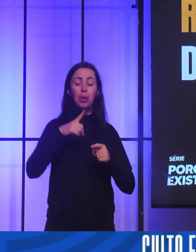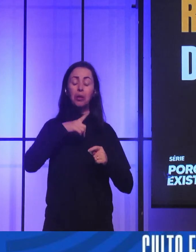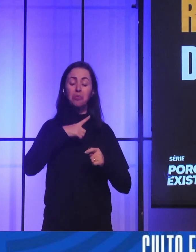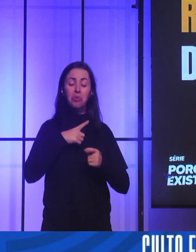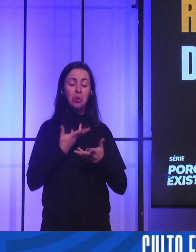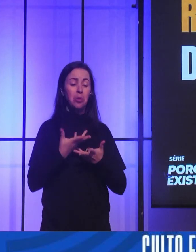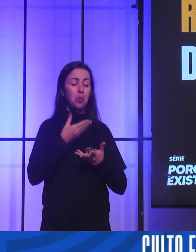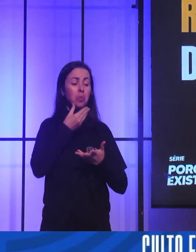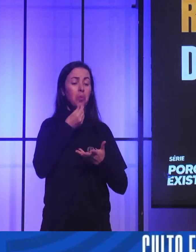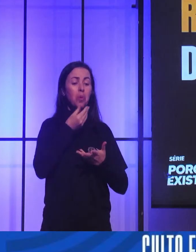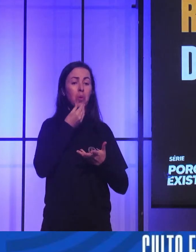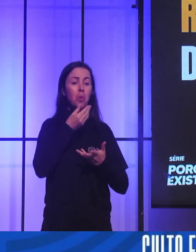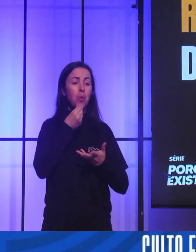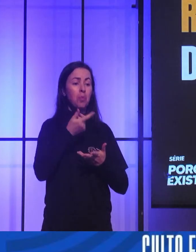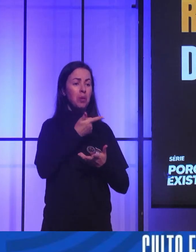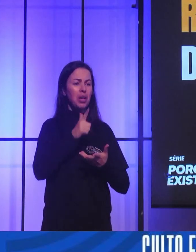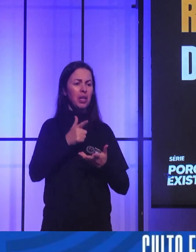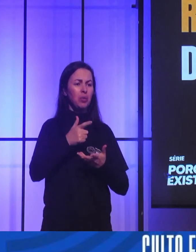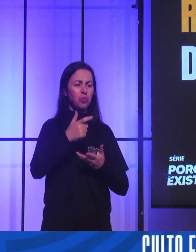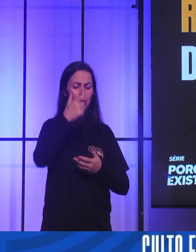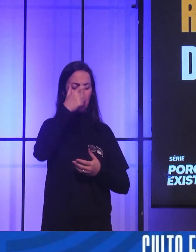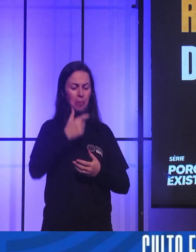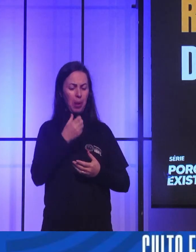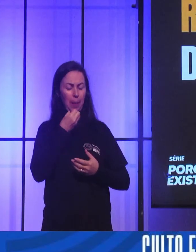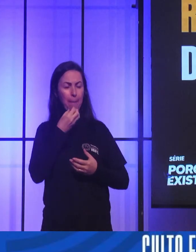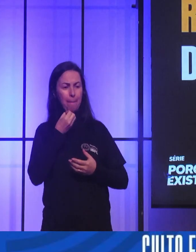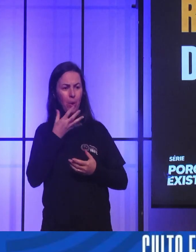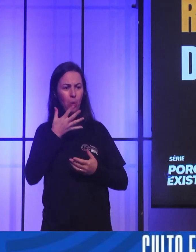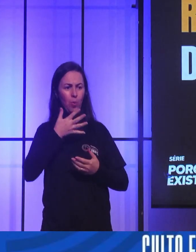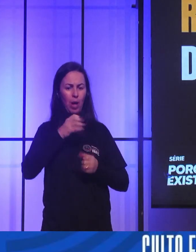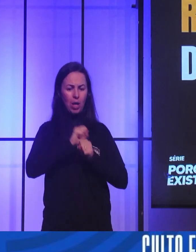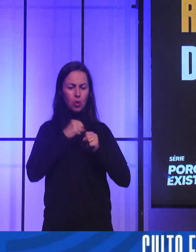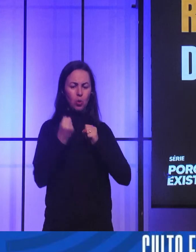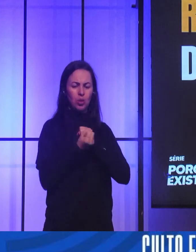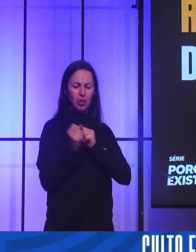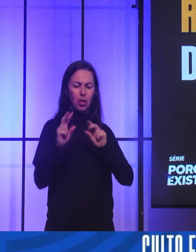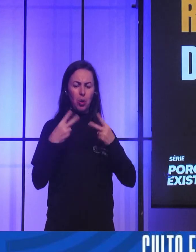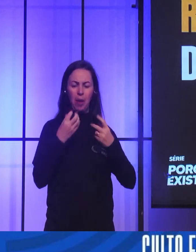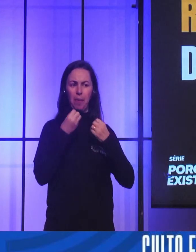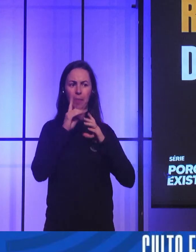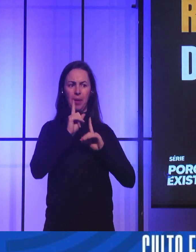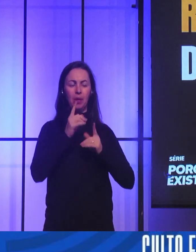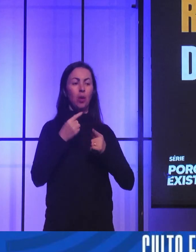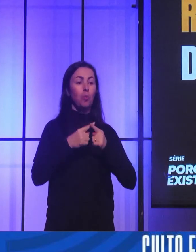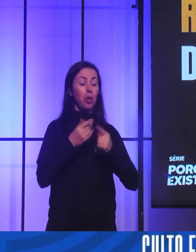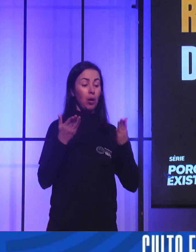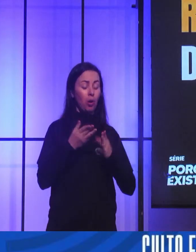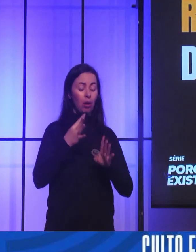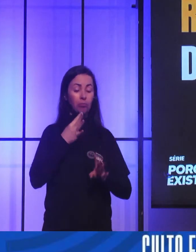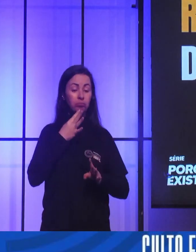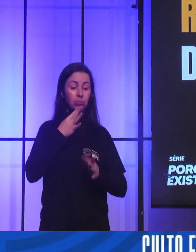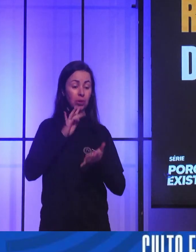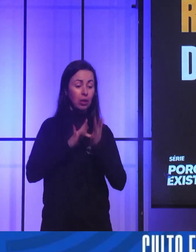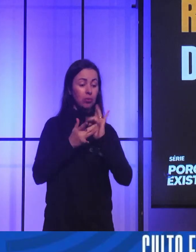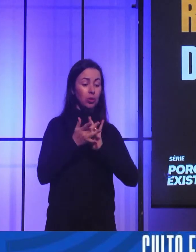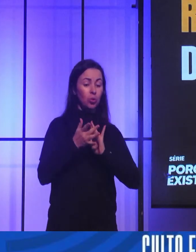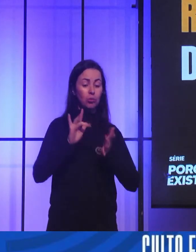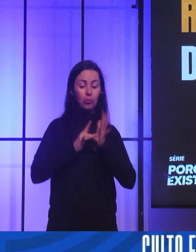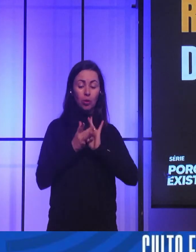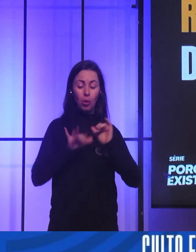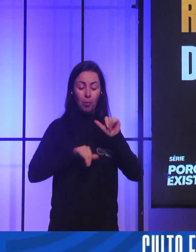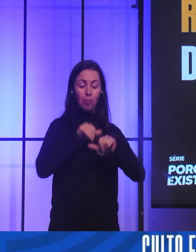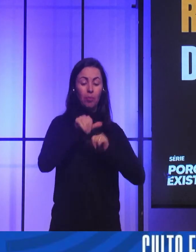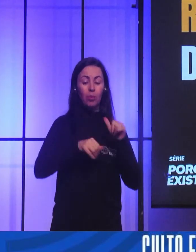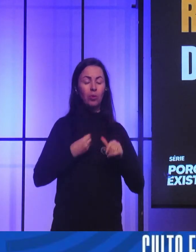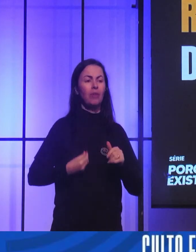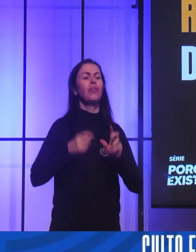tinha uma boa imagem diante da sociedade. E agora ele conhece a Jesus, Jesus muda a sua vida, o que ele faz? Ele dá uma